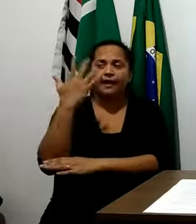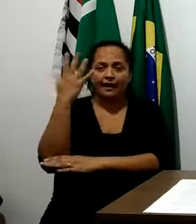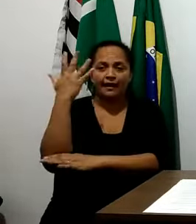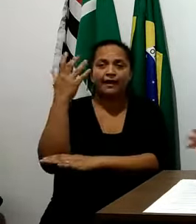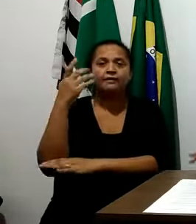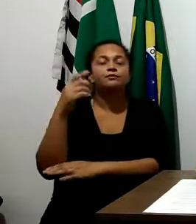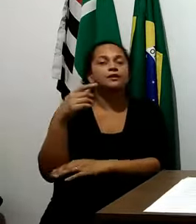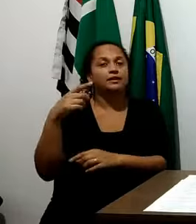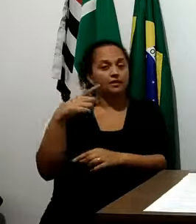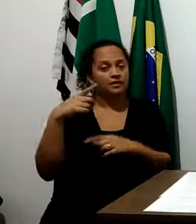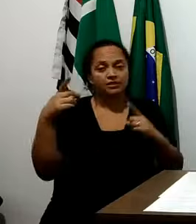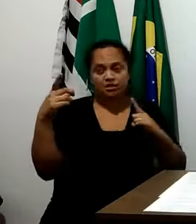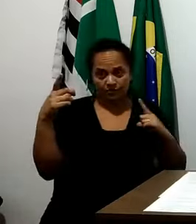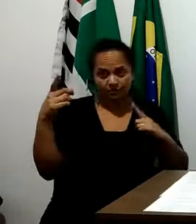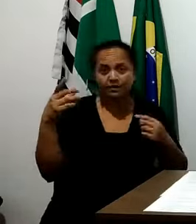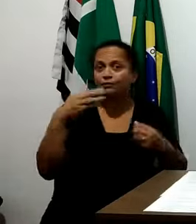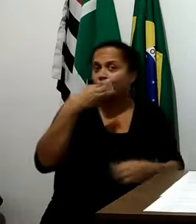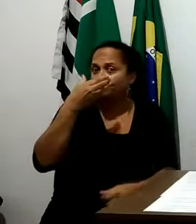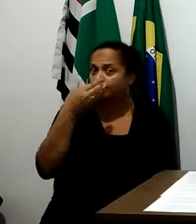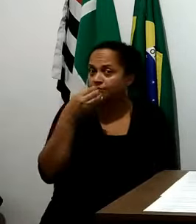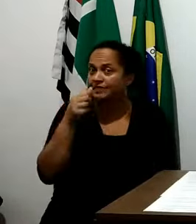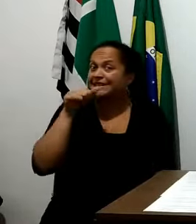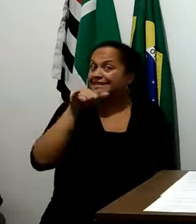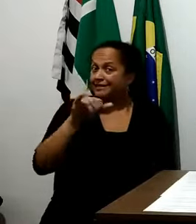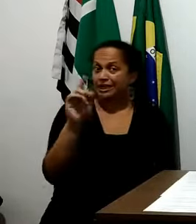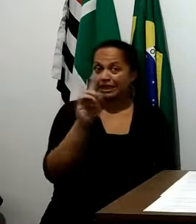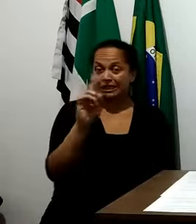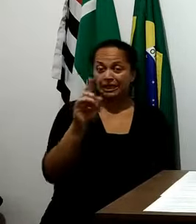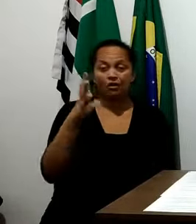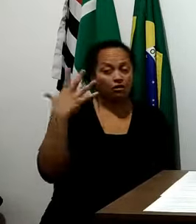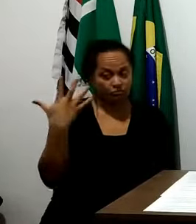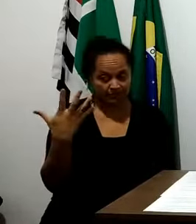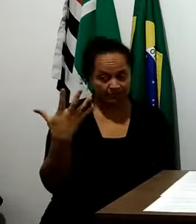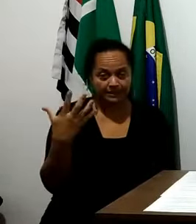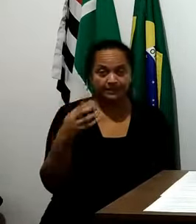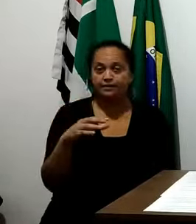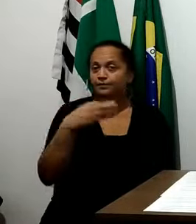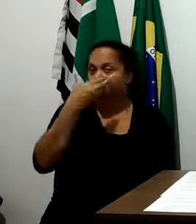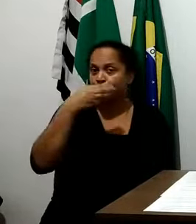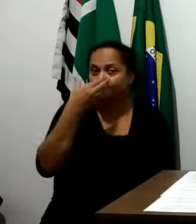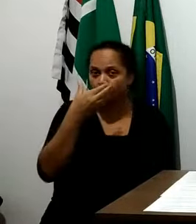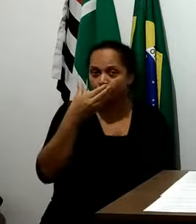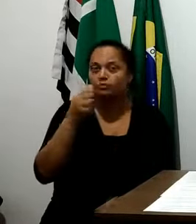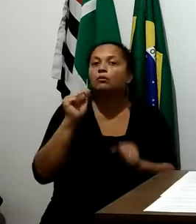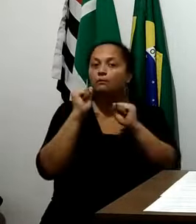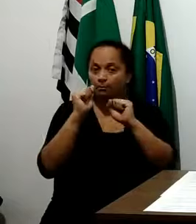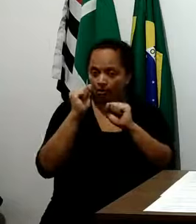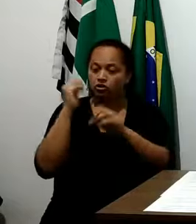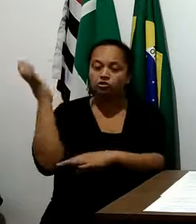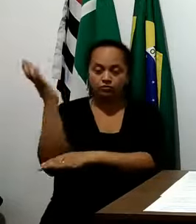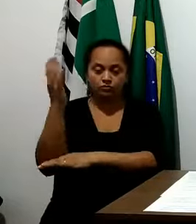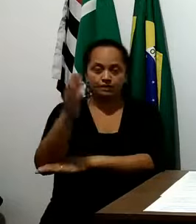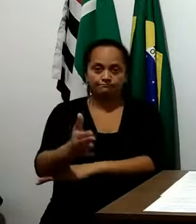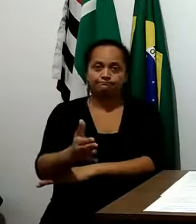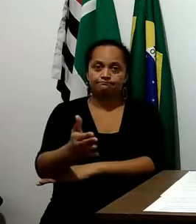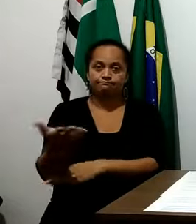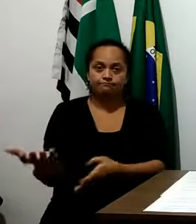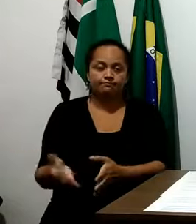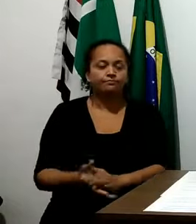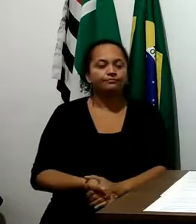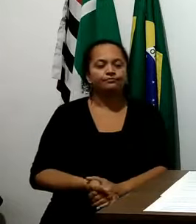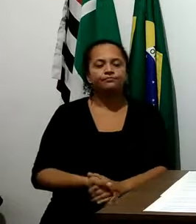ela não produzir fruto, que o Senhor venha e a corte. Se você reparar, a partir